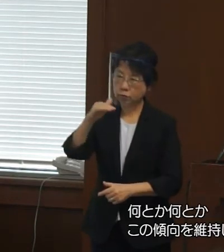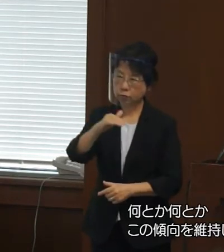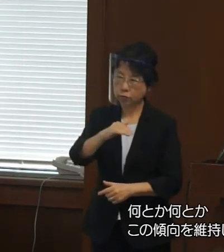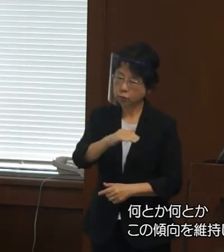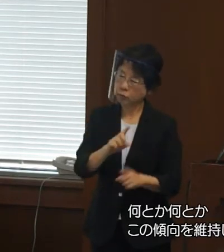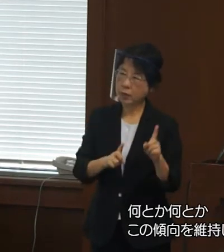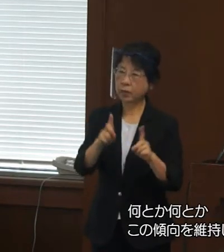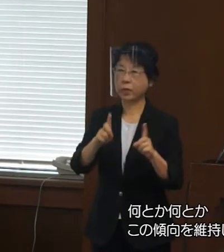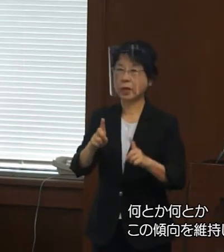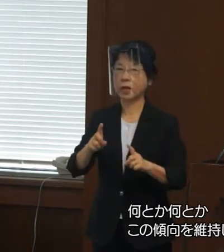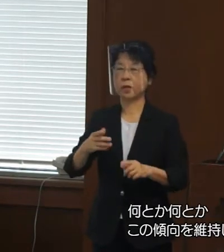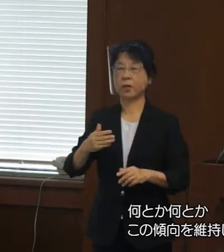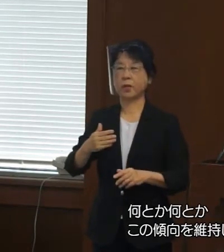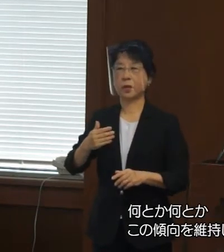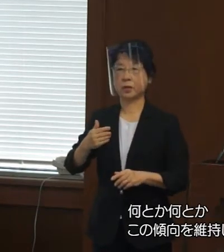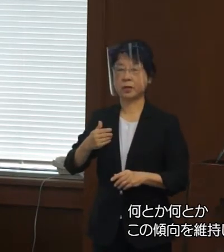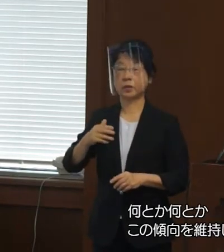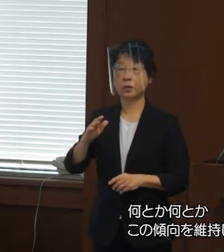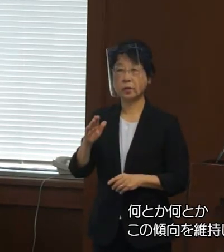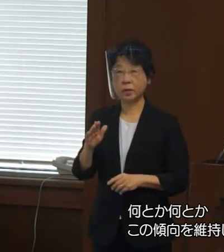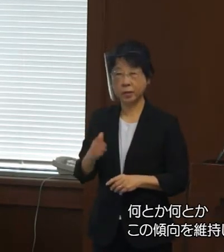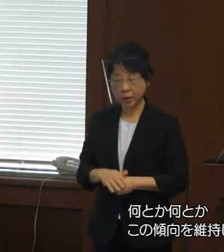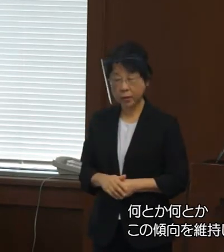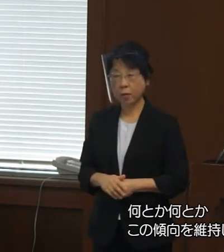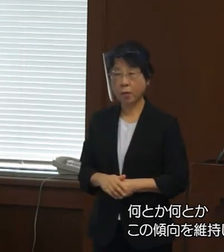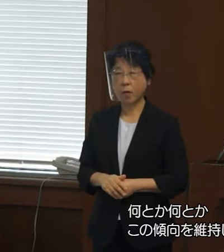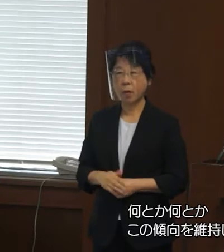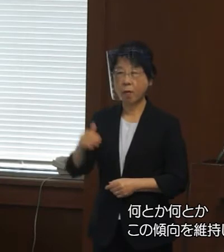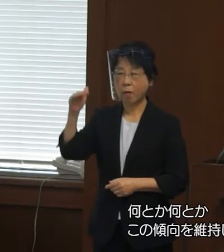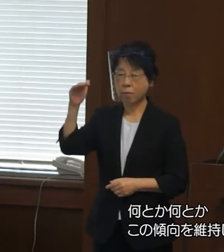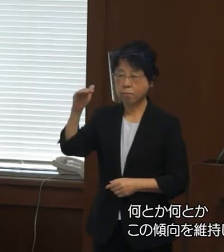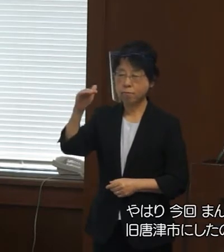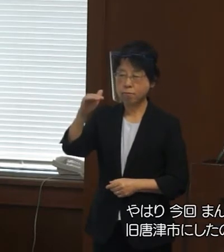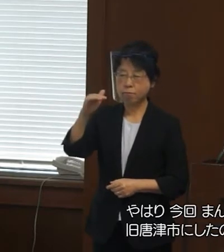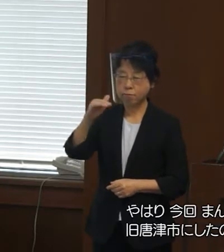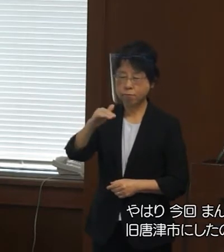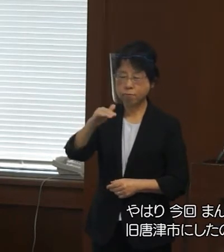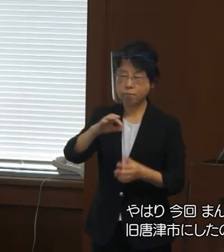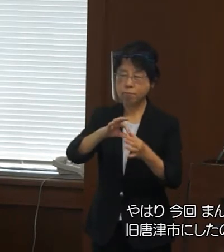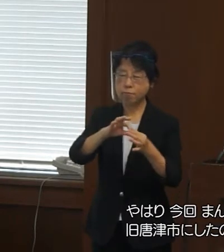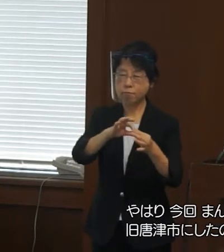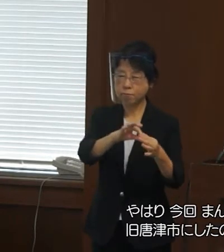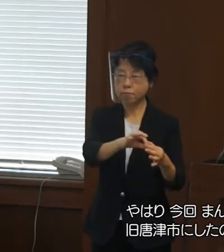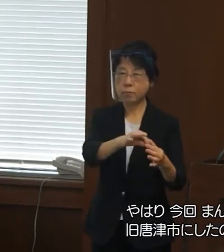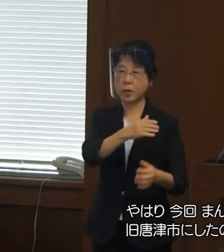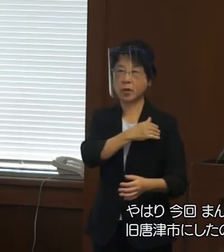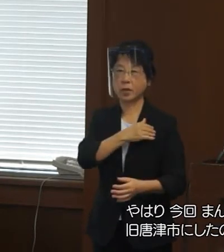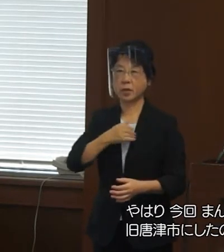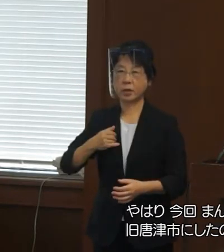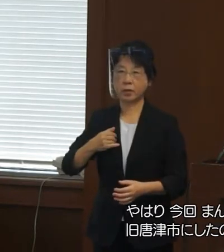なんとかなんとかこの傾向を維持したいなということと、やはり今回